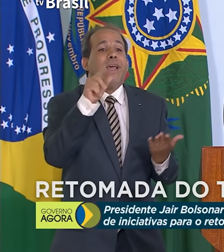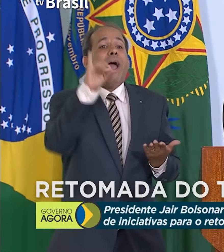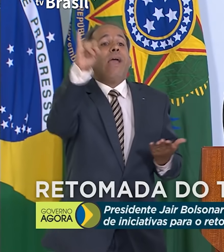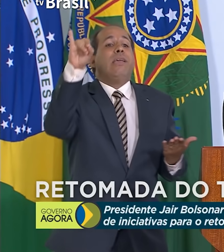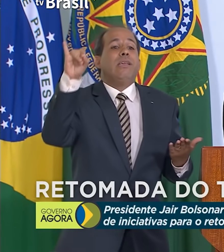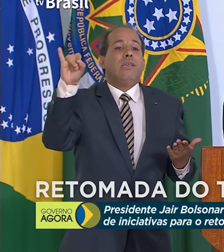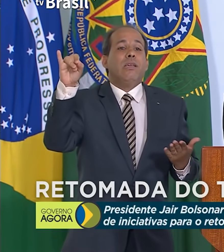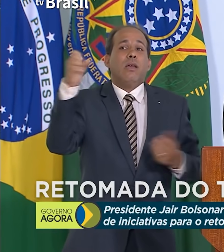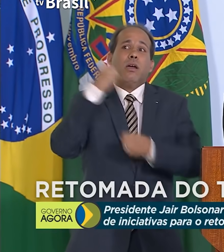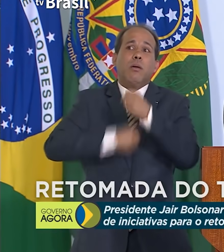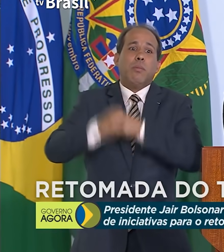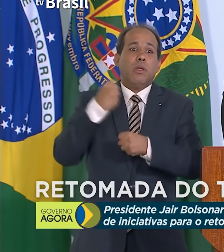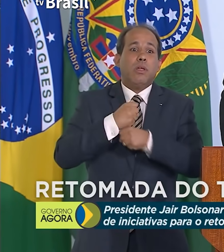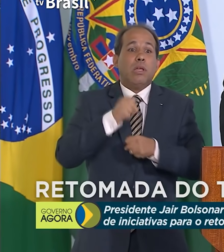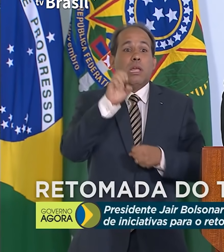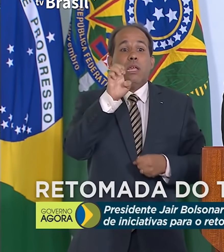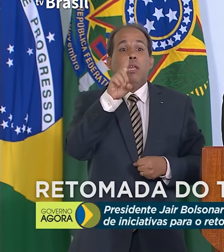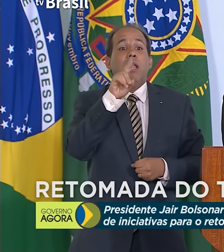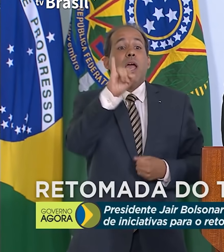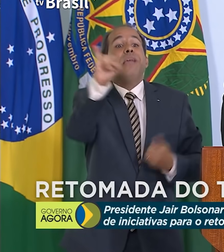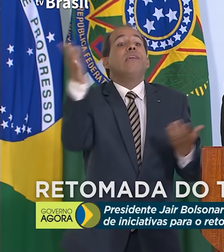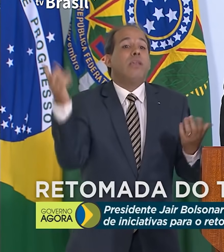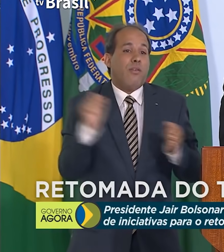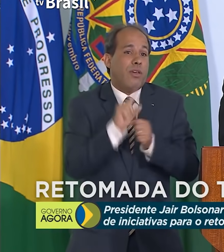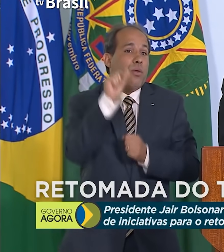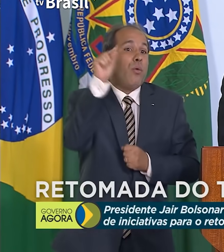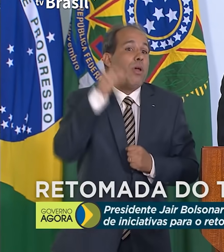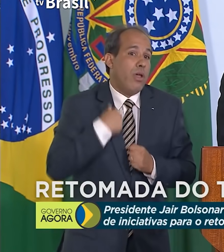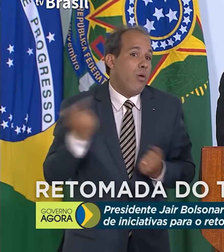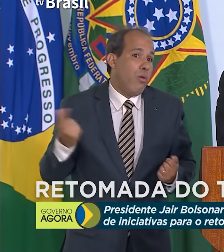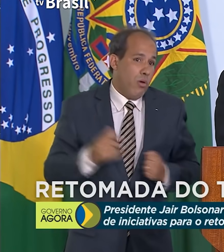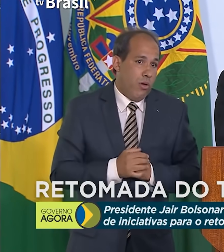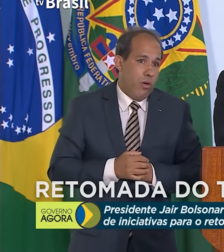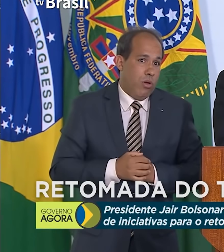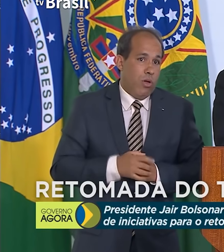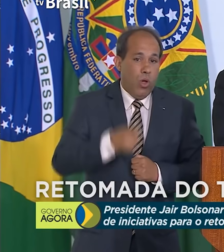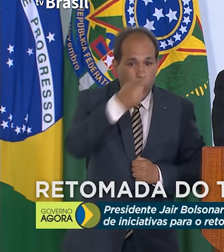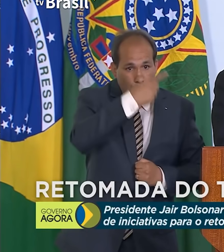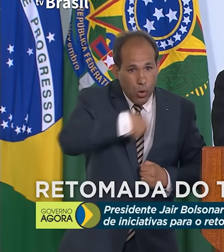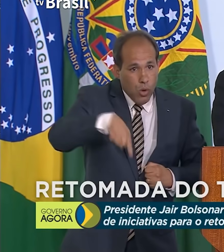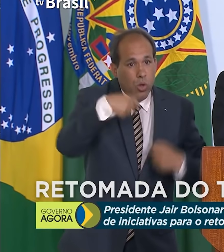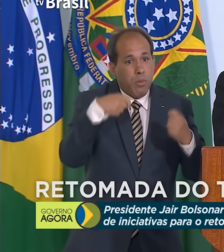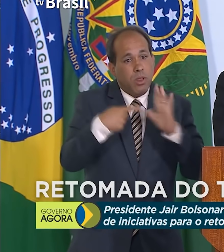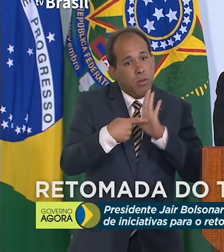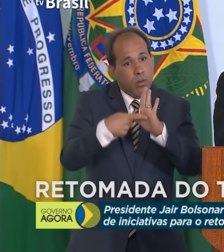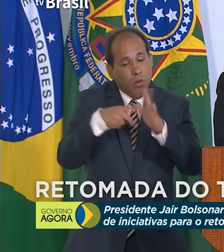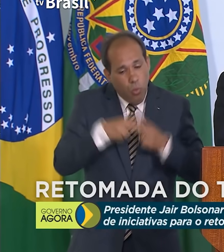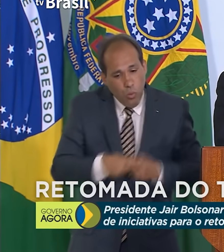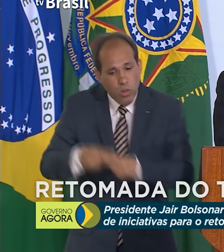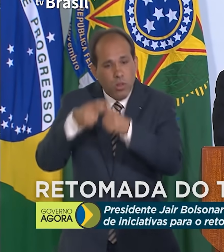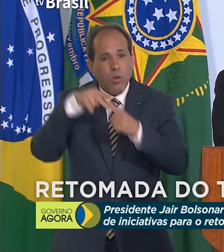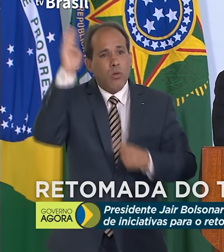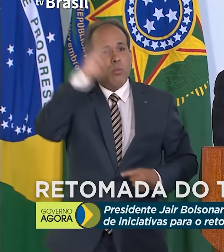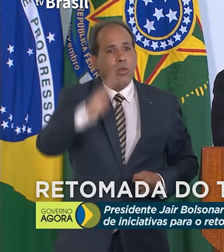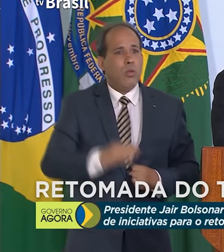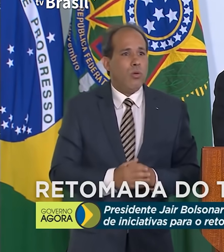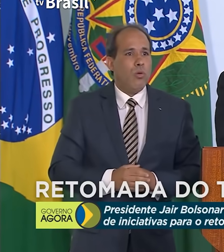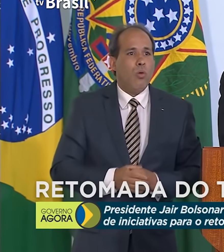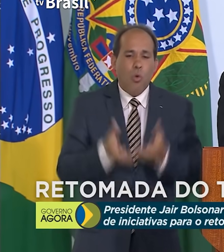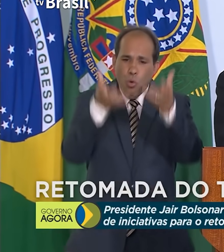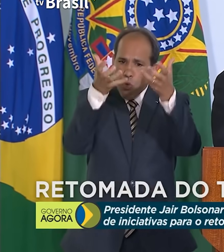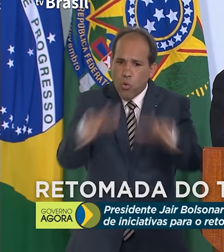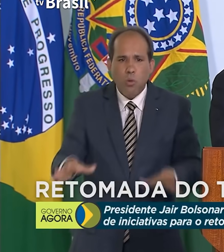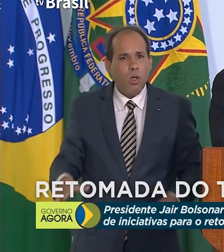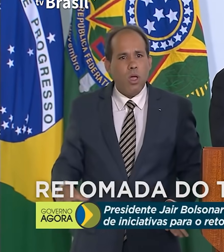batendo tanto em mim não passar sua vida a ele e daí já que faça o que nós temos entrar mudar o Brasil não